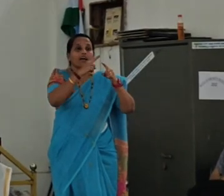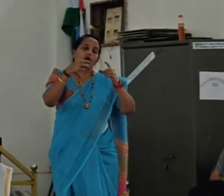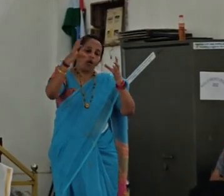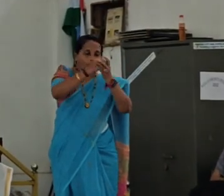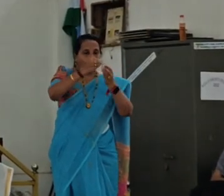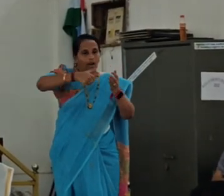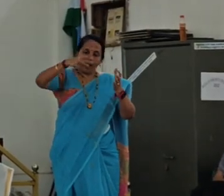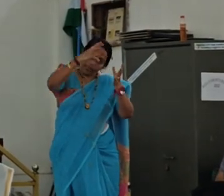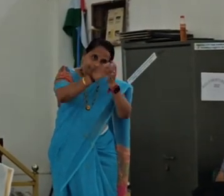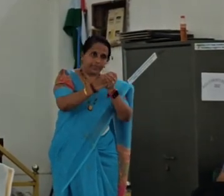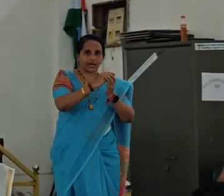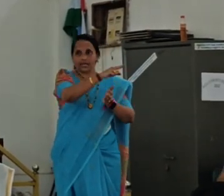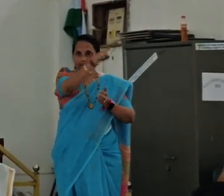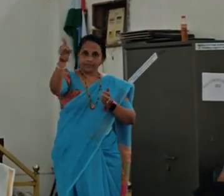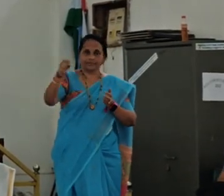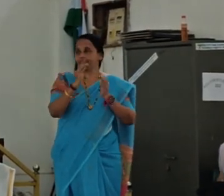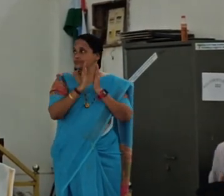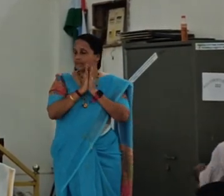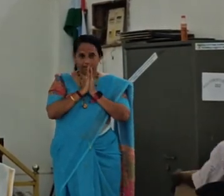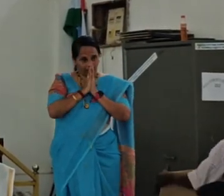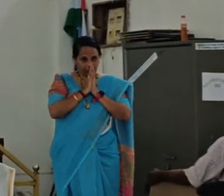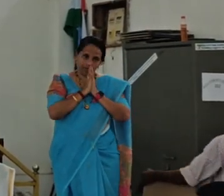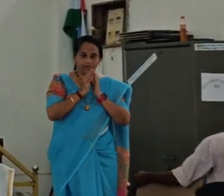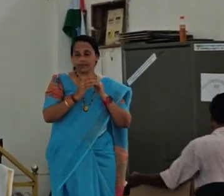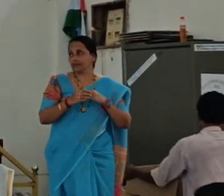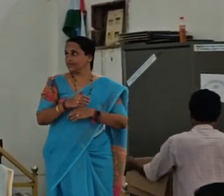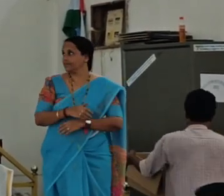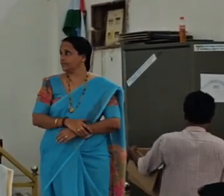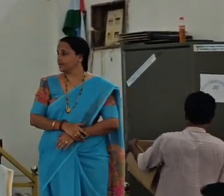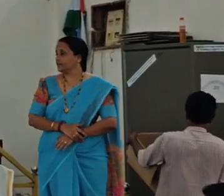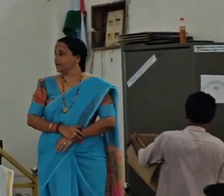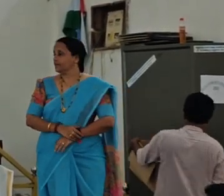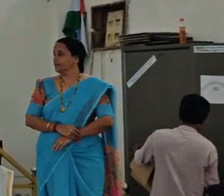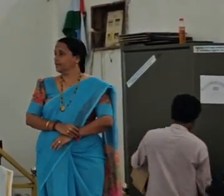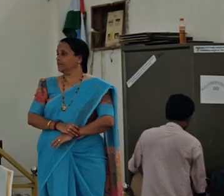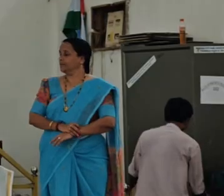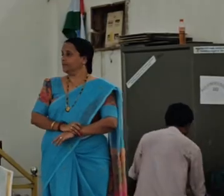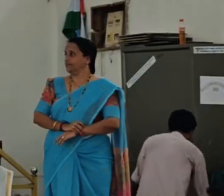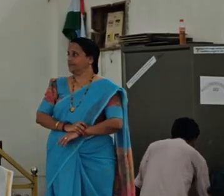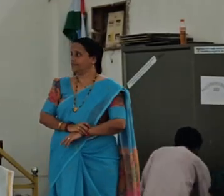సోదరి సోదరులకు అందరికీ నా నమస్కారం.